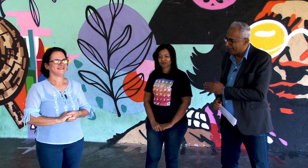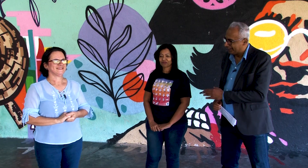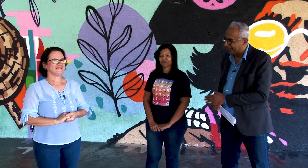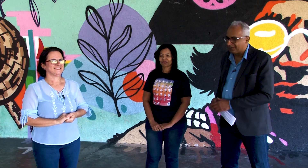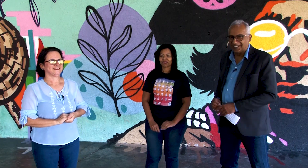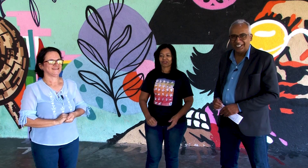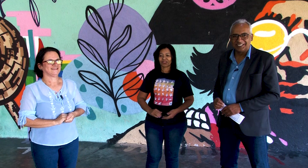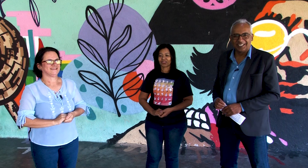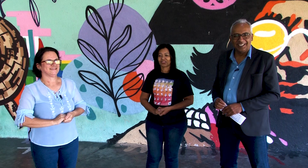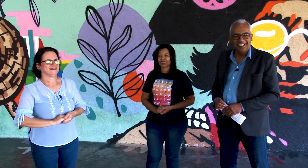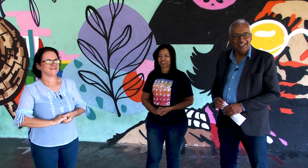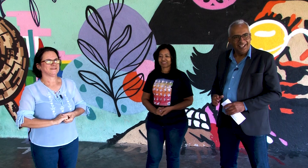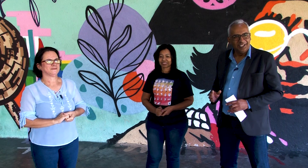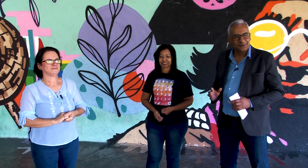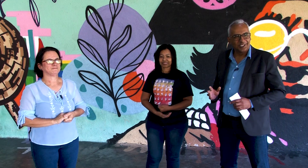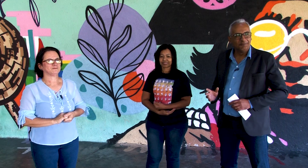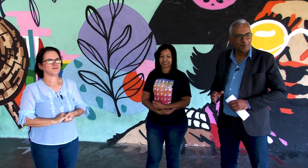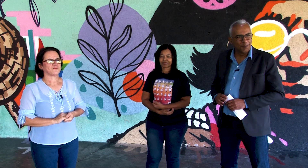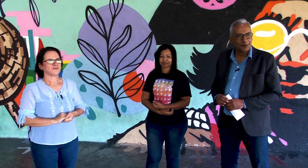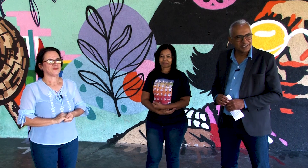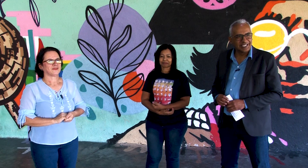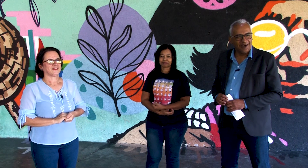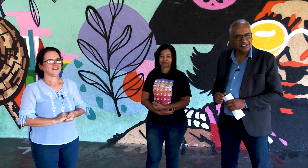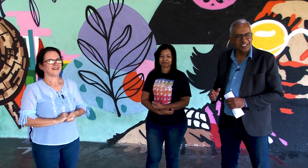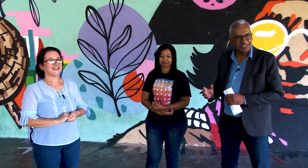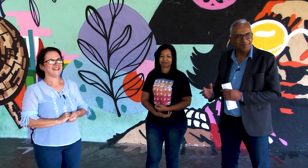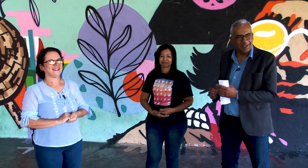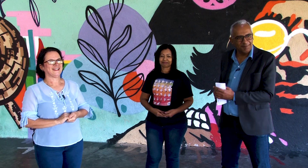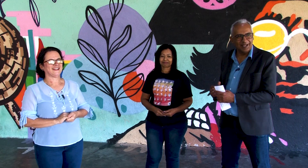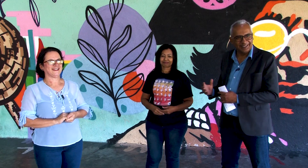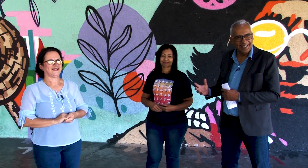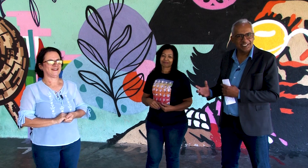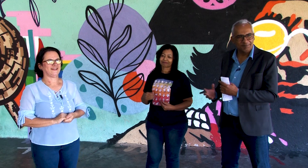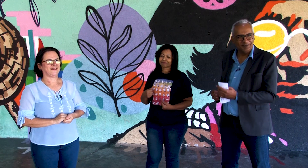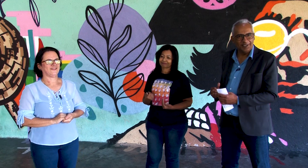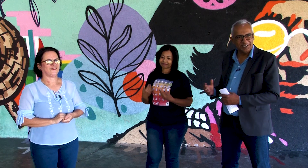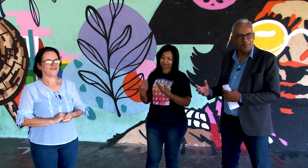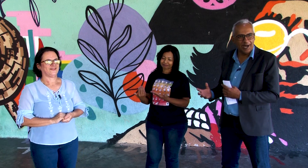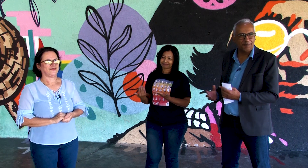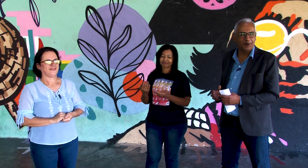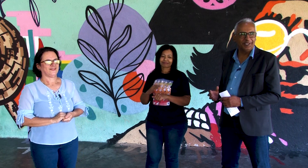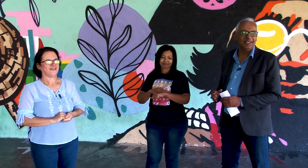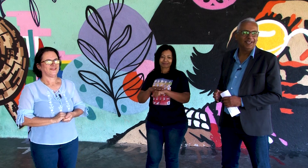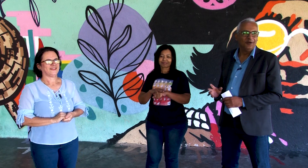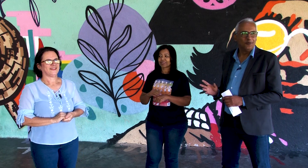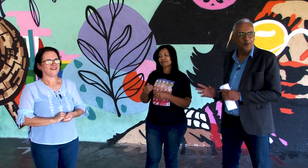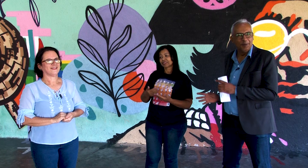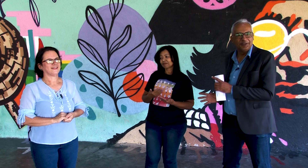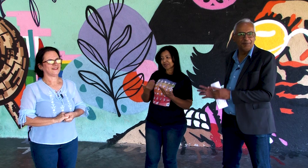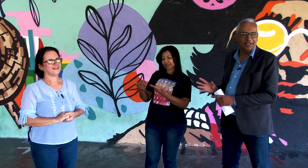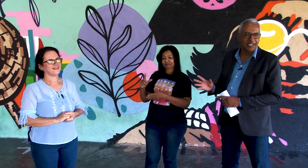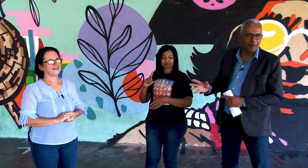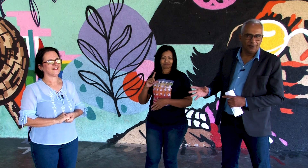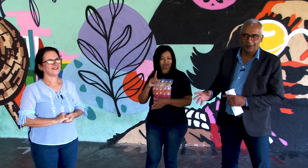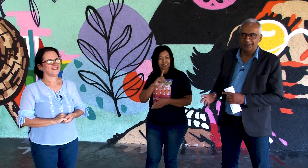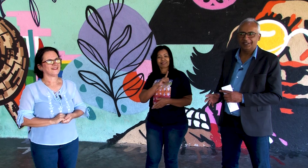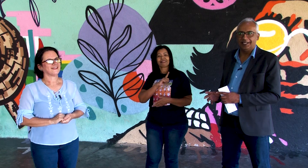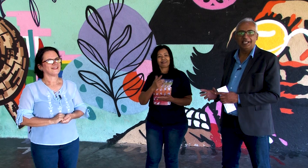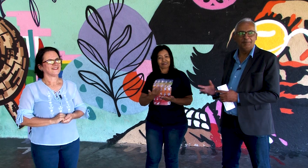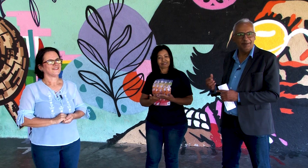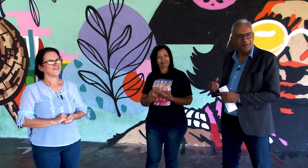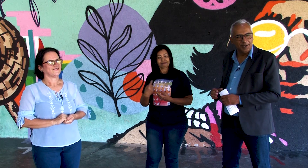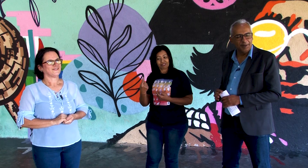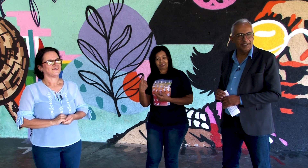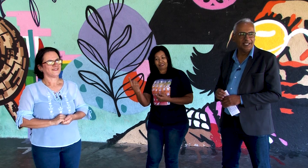está comentando com a gente aqui. Isso aqui foi proposital, a gente bater esse papo aqui, com uma interpretando a